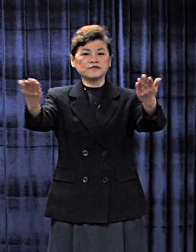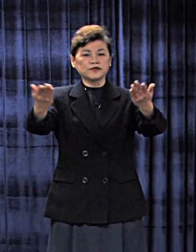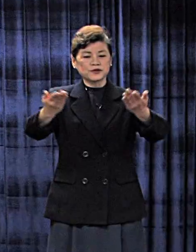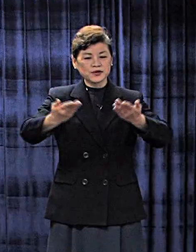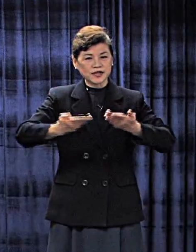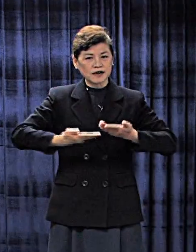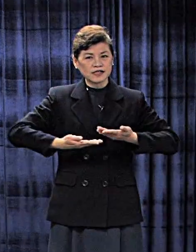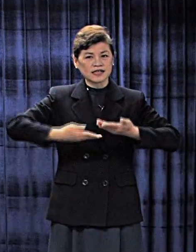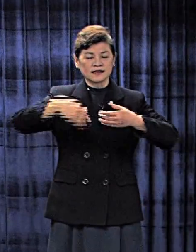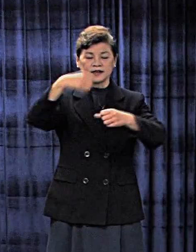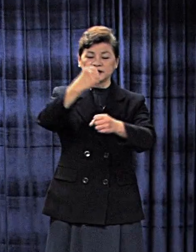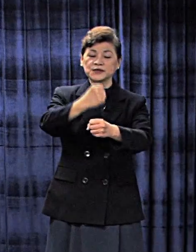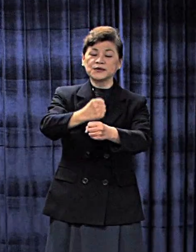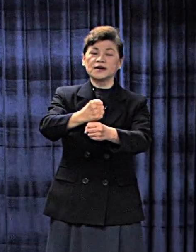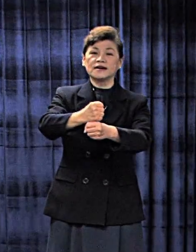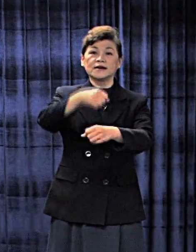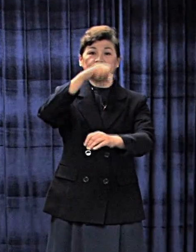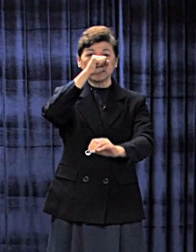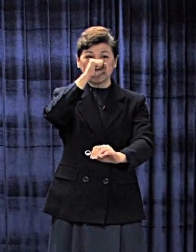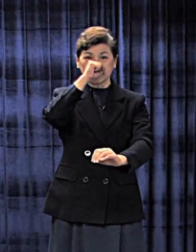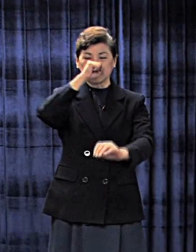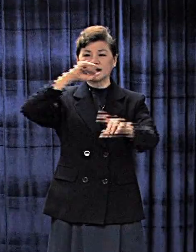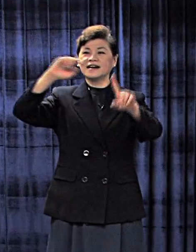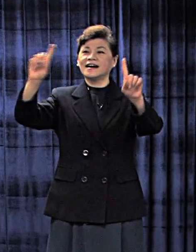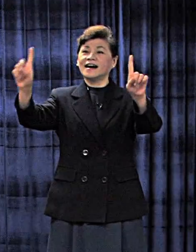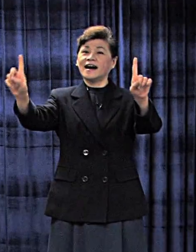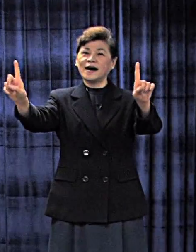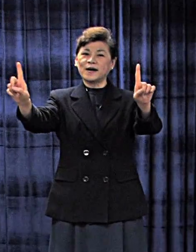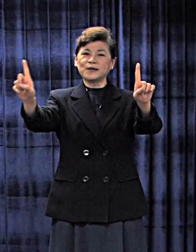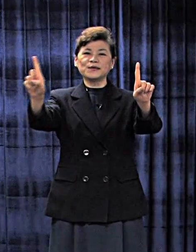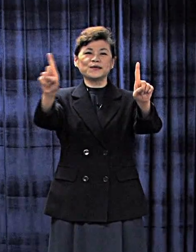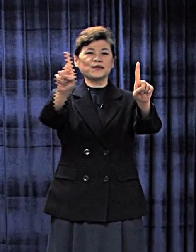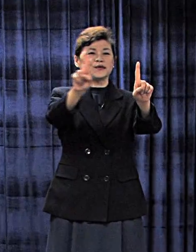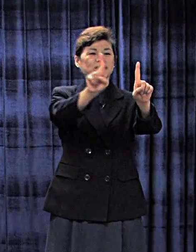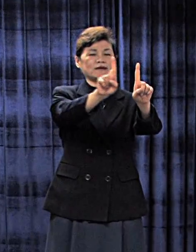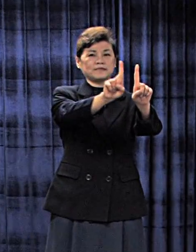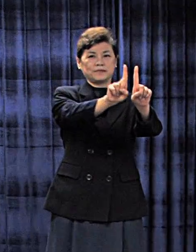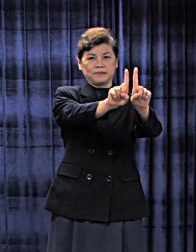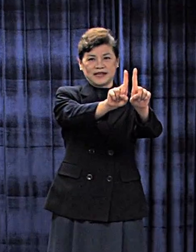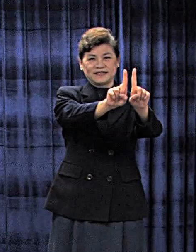动作，邀你做我的好伙伴。